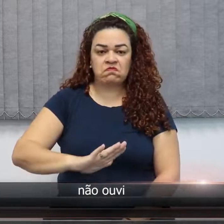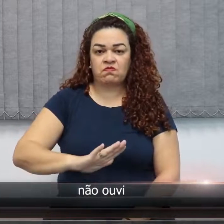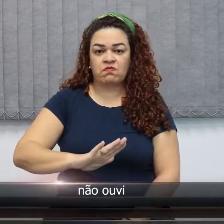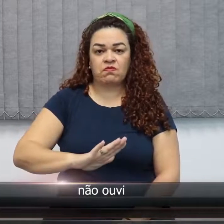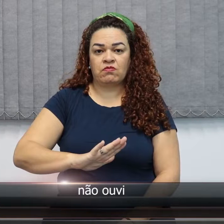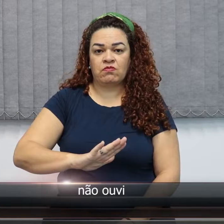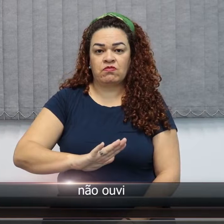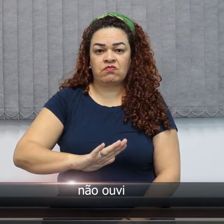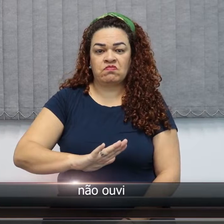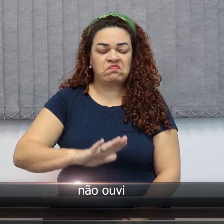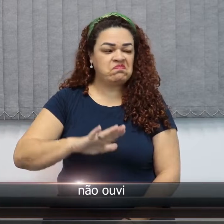não ouvi,